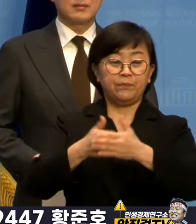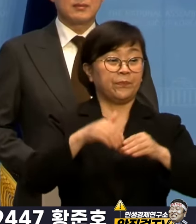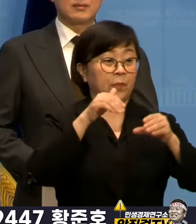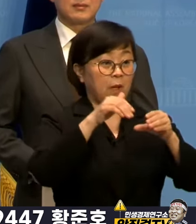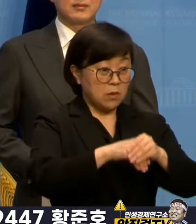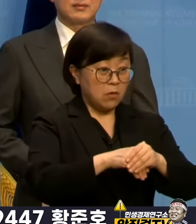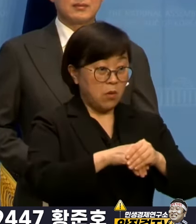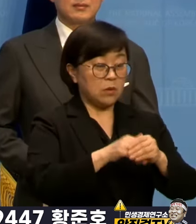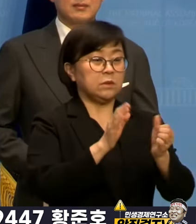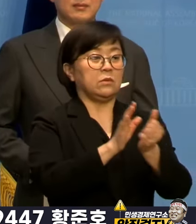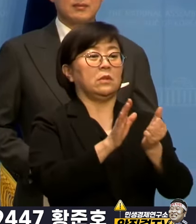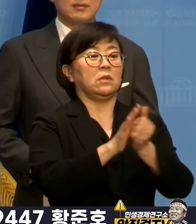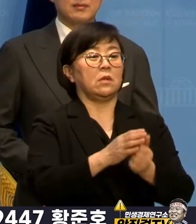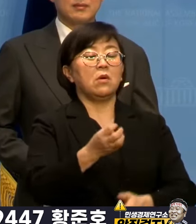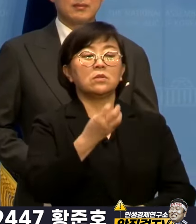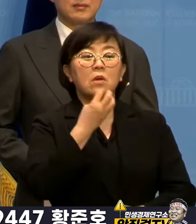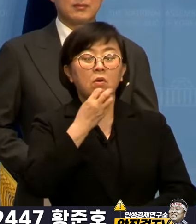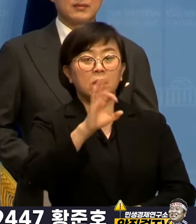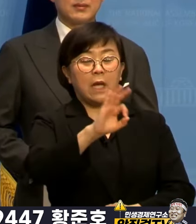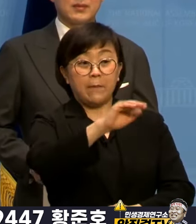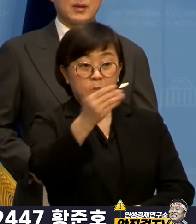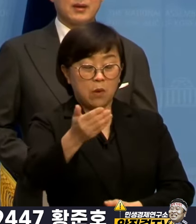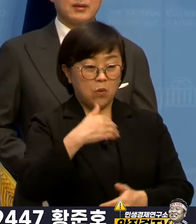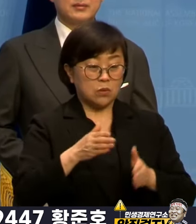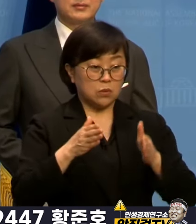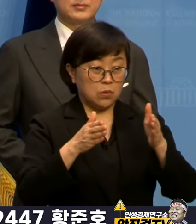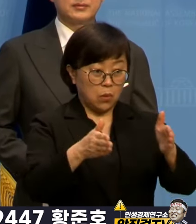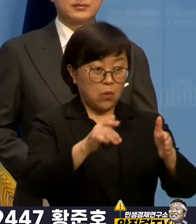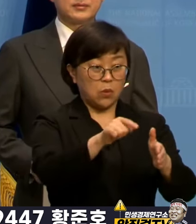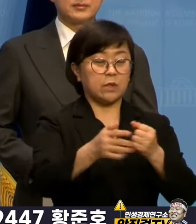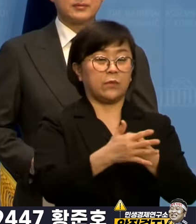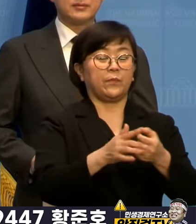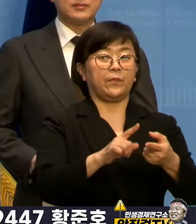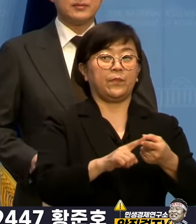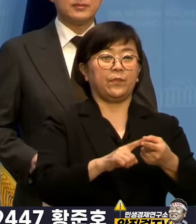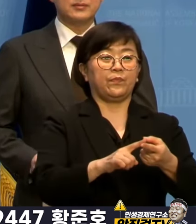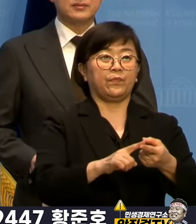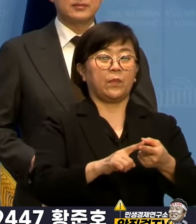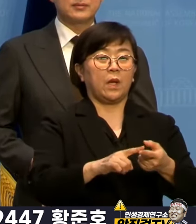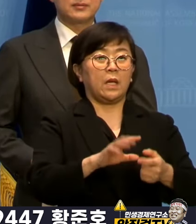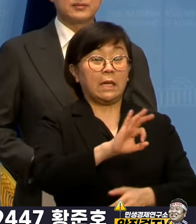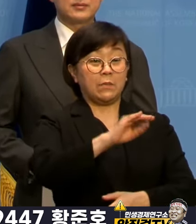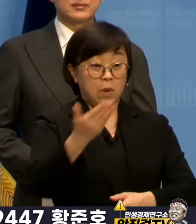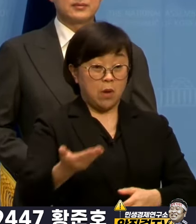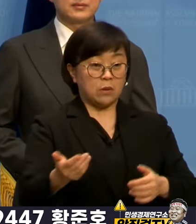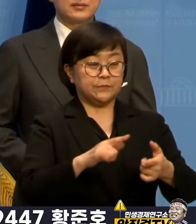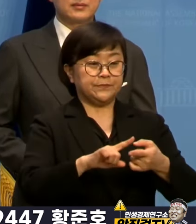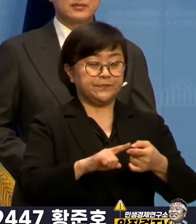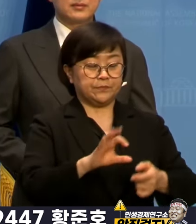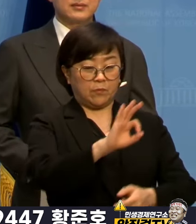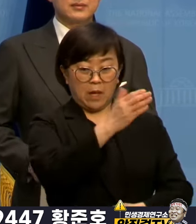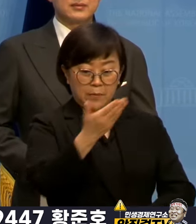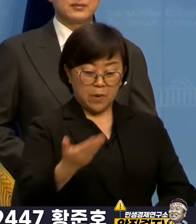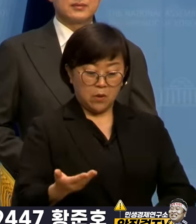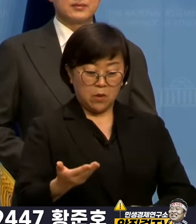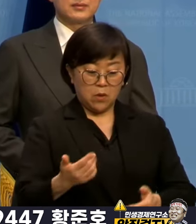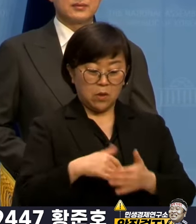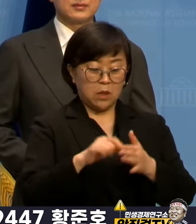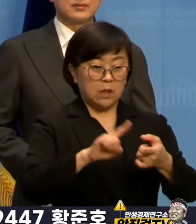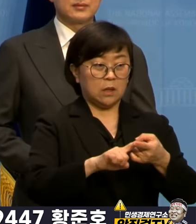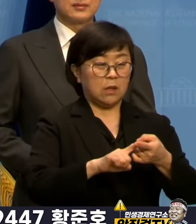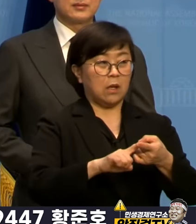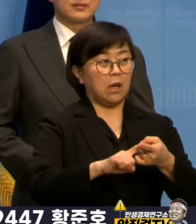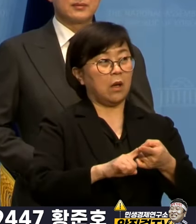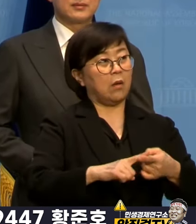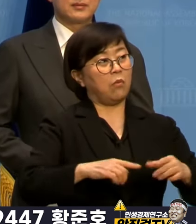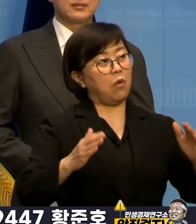조례에서 반드시 서울 양평 고속도로를 포함하여 그 서울 양평 양평 일대에 여러 가지 부동산